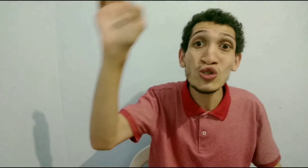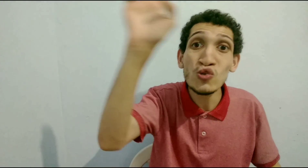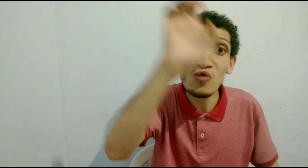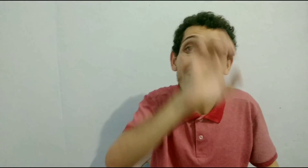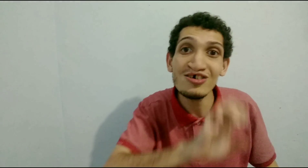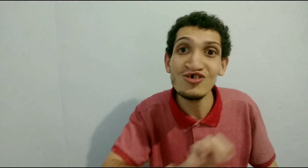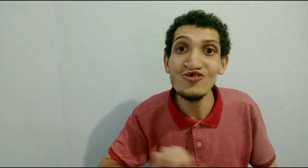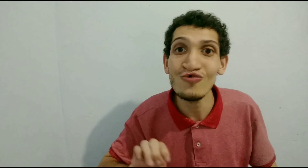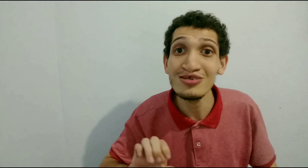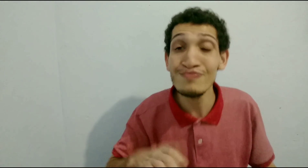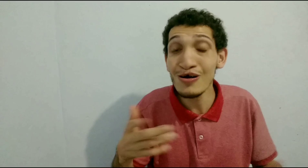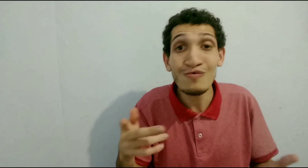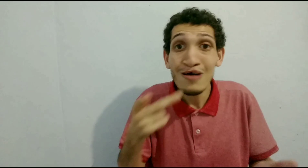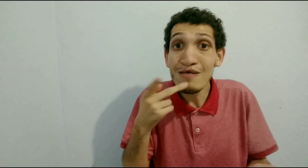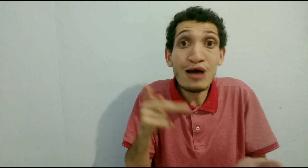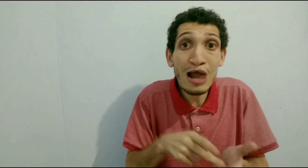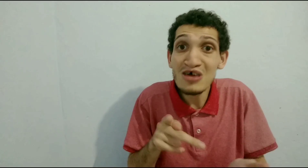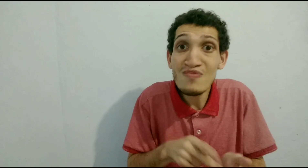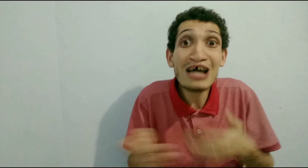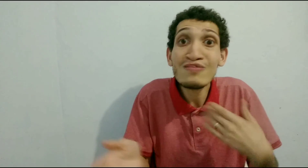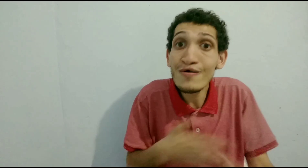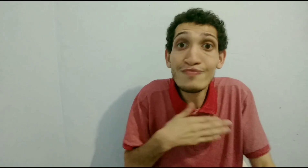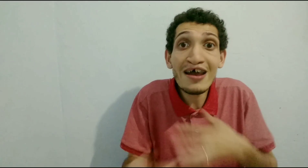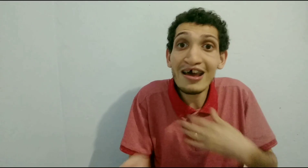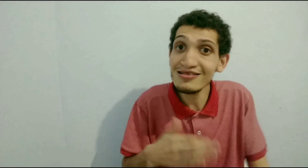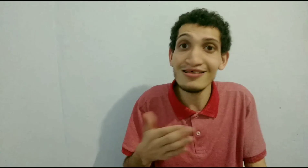de todas as regiões. Então, para falar a verdade, não interessa.